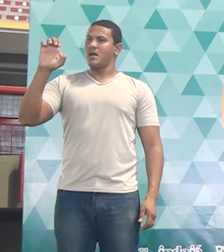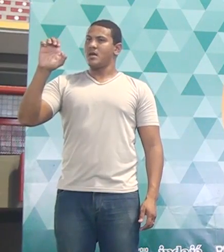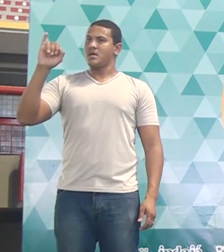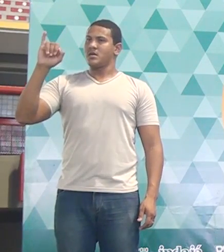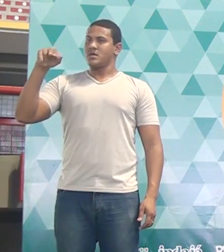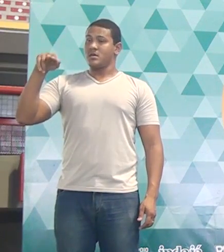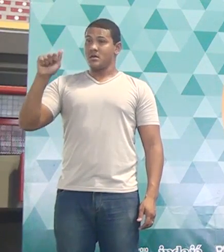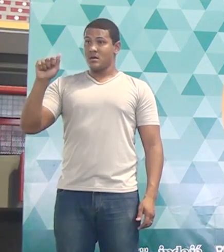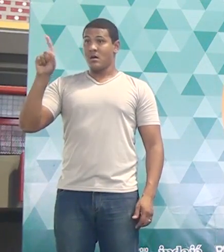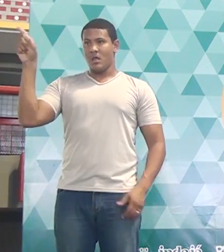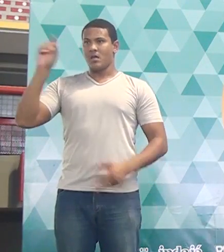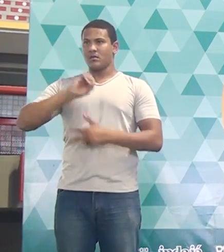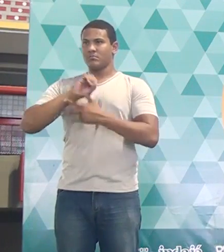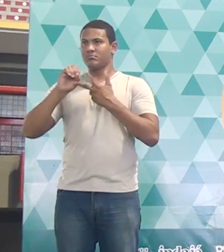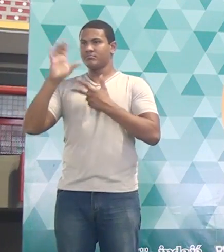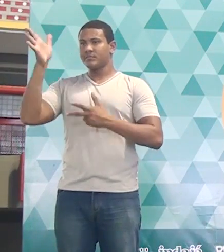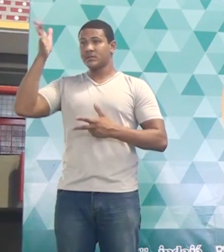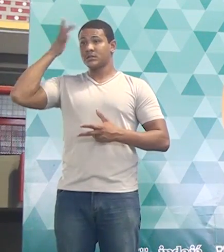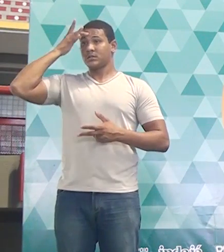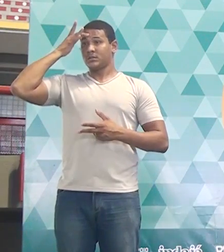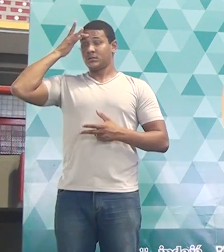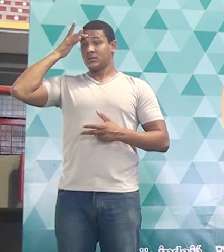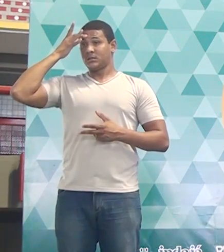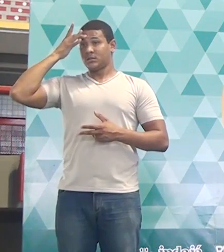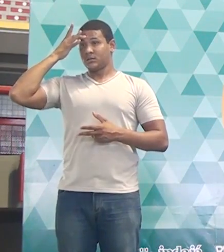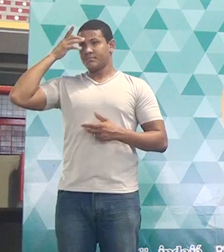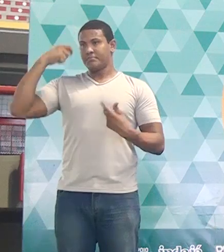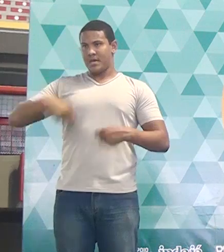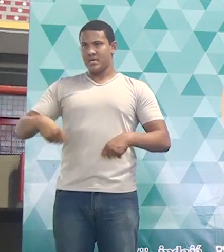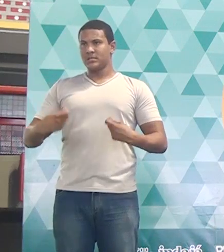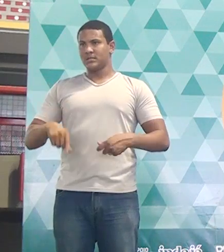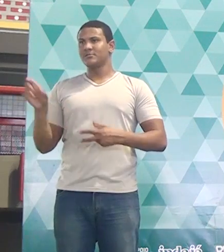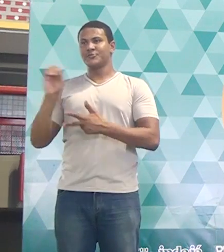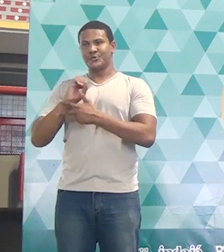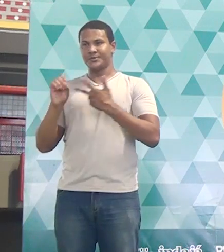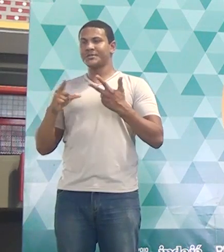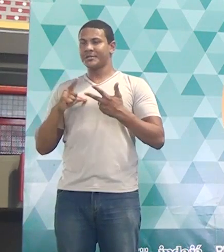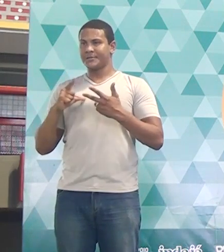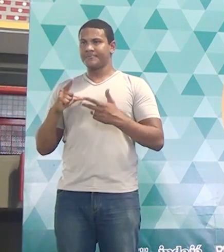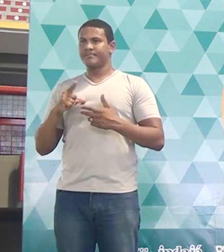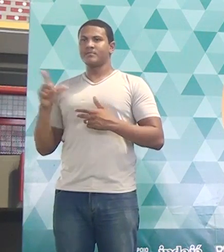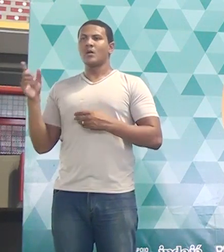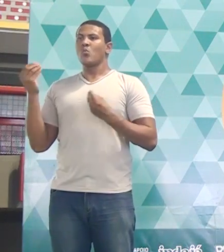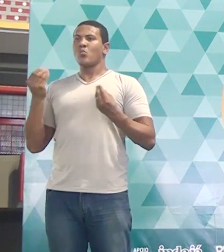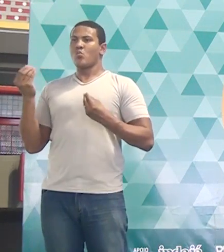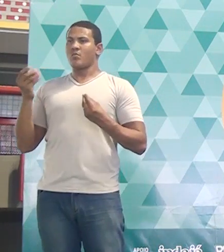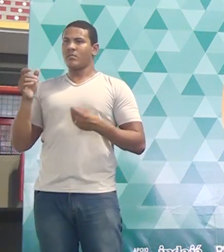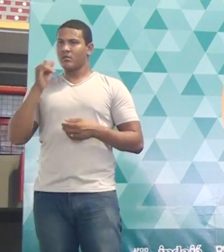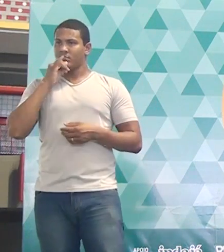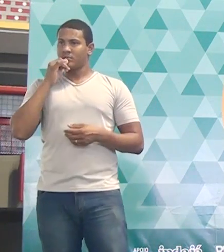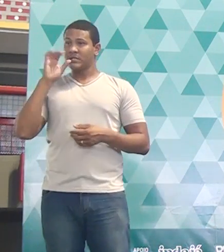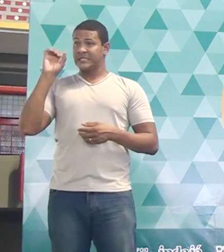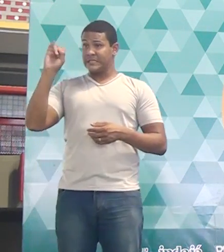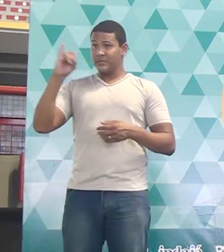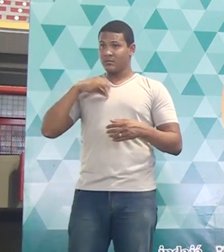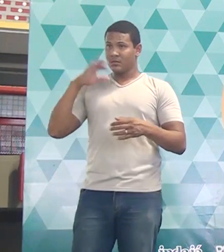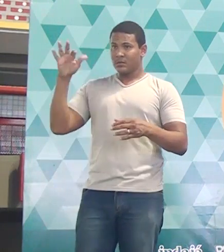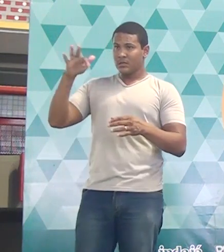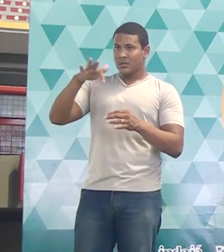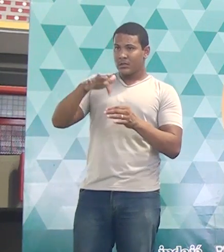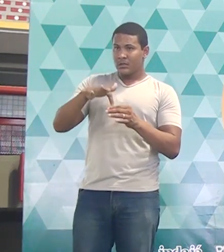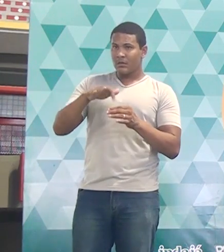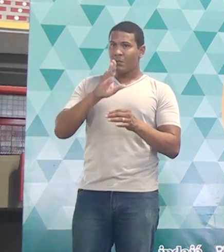vestibular cobra a nível de memorização. A fenolftaleína, ela fica incolor no ácido, ela fica incolor no